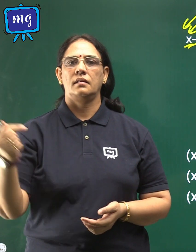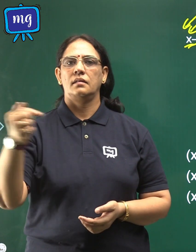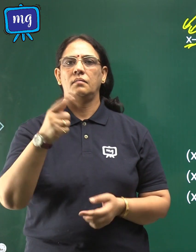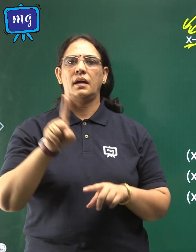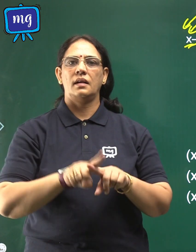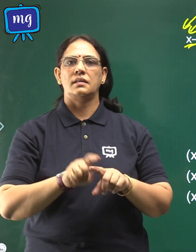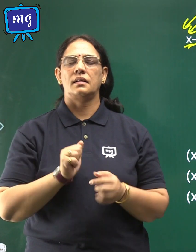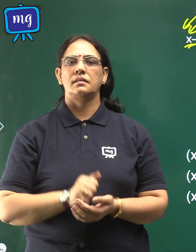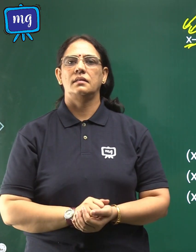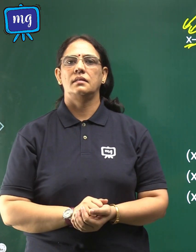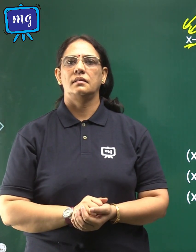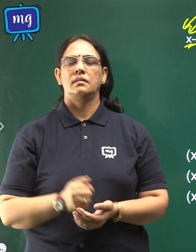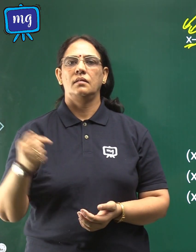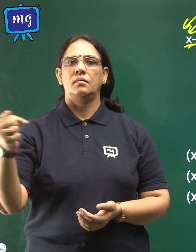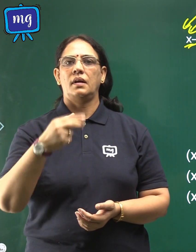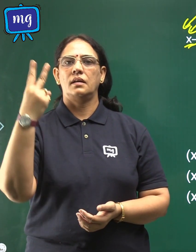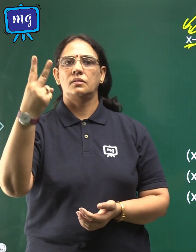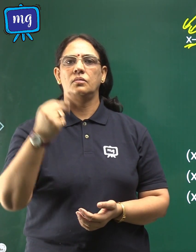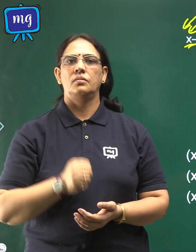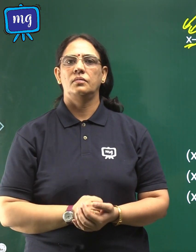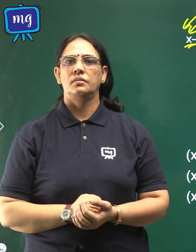माइनस एक्स माइनस दो,